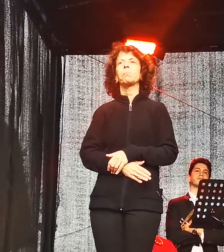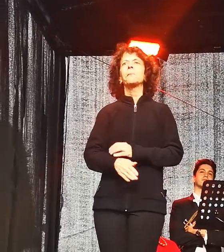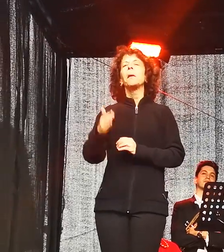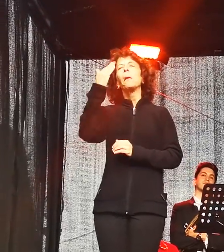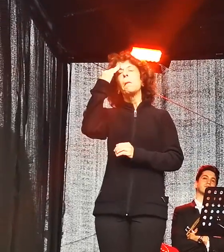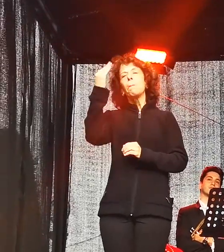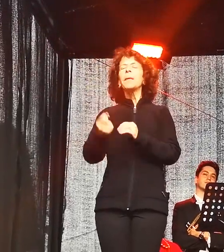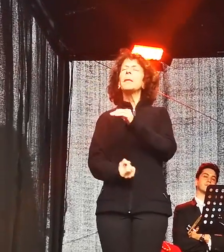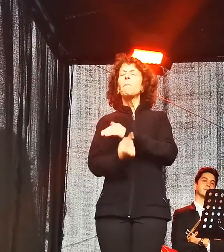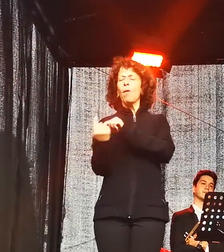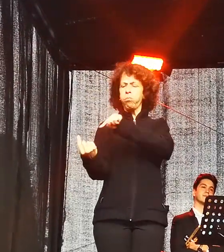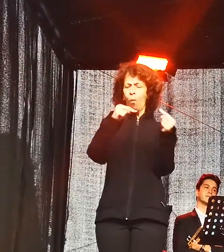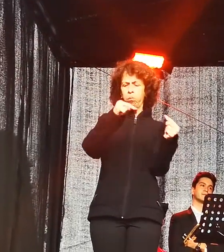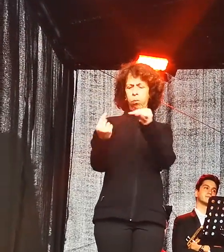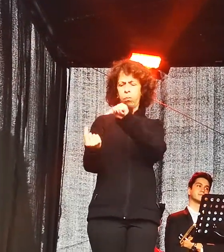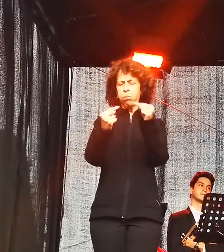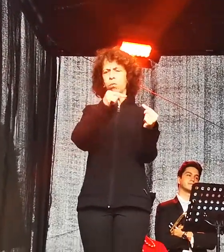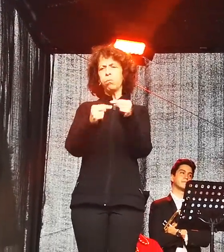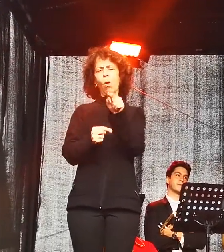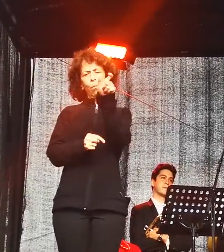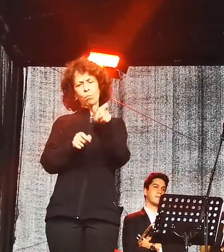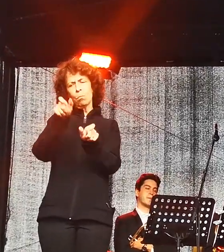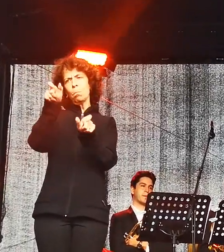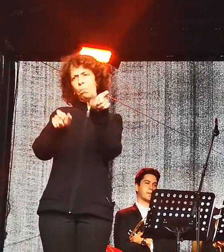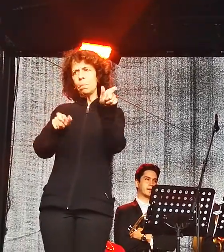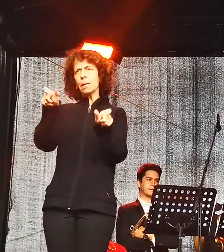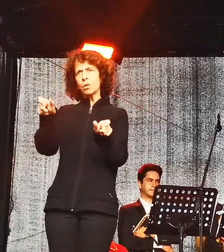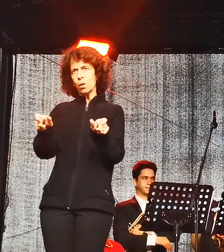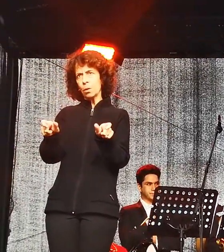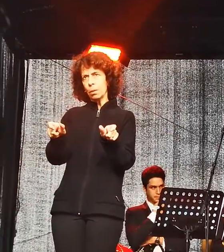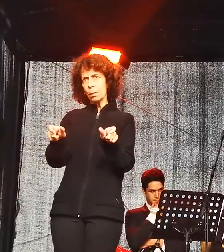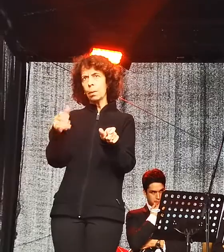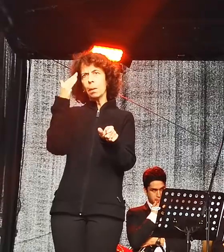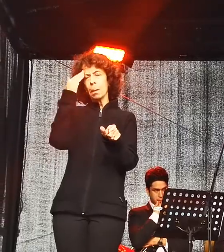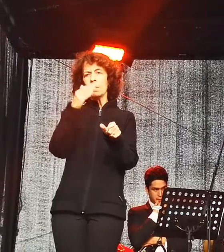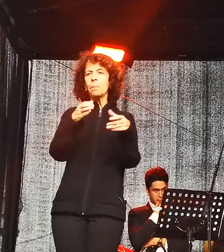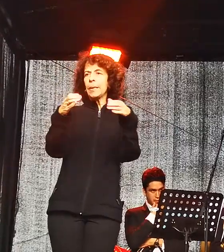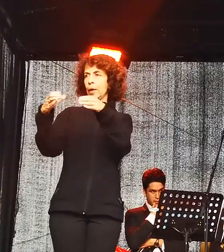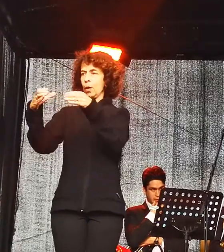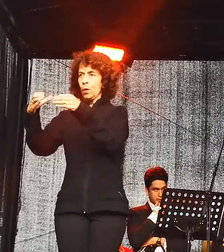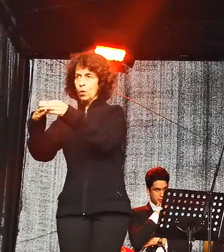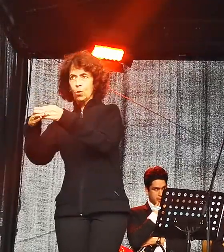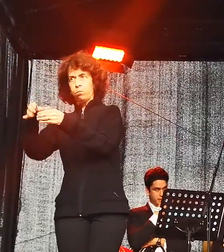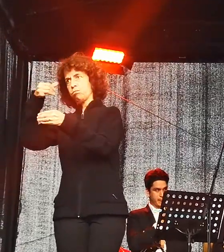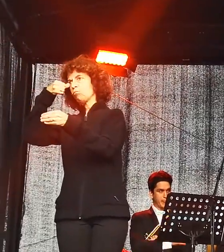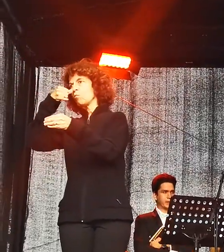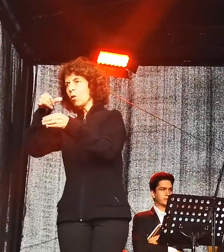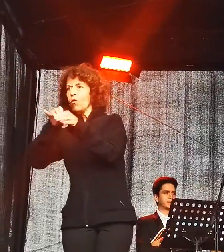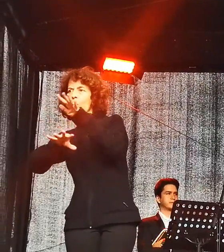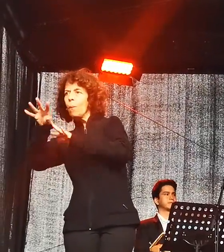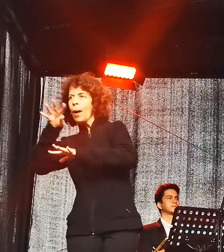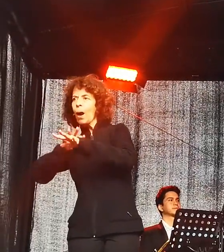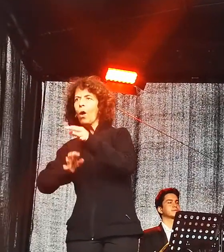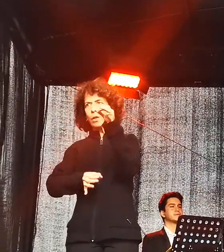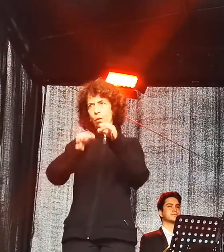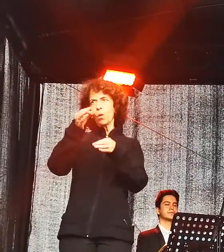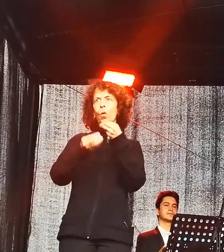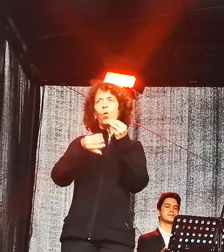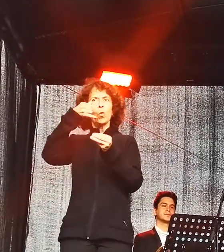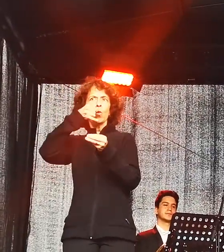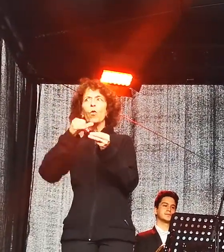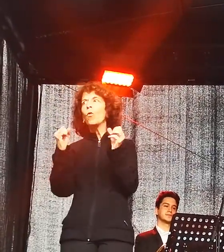une querelle ou une discorde entre quelques confédérés, si l'une des parties se refuse à tout arrangement par voie judiciaire ou